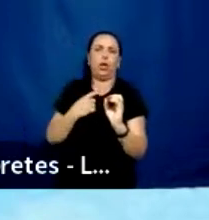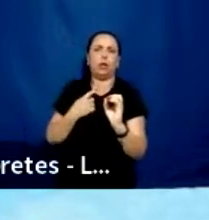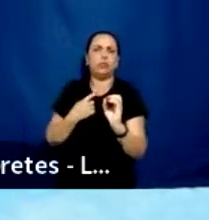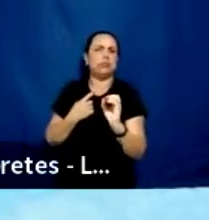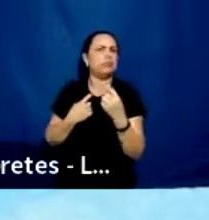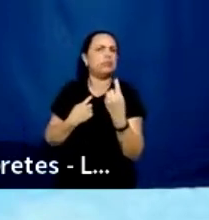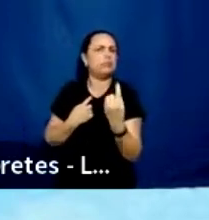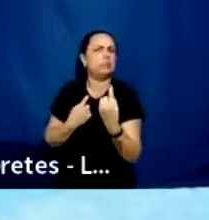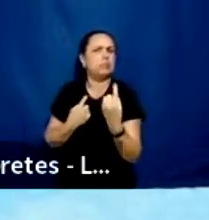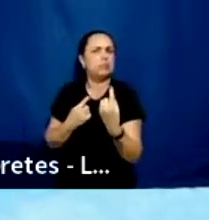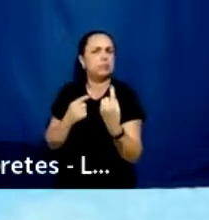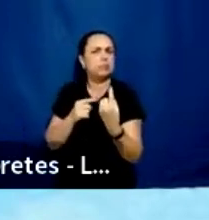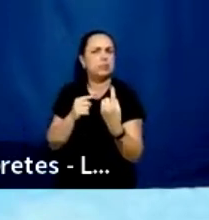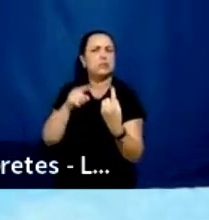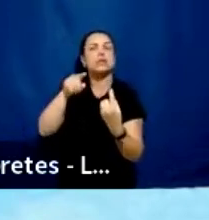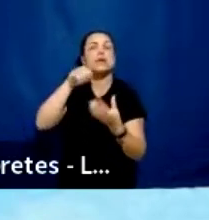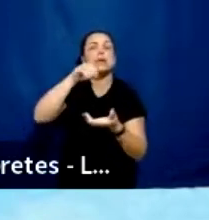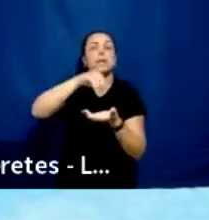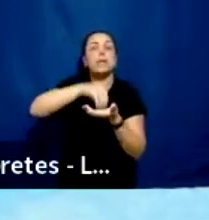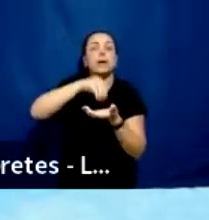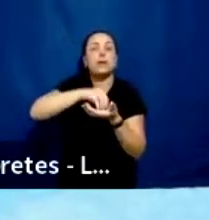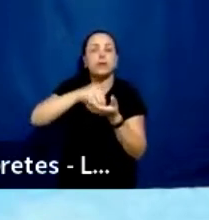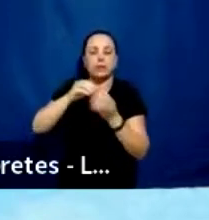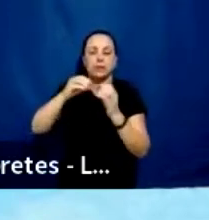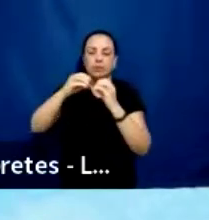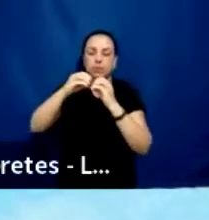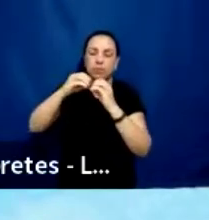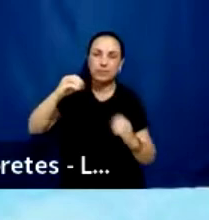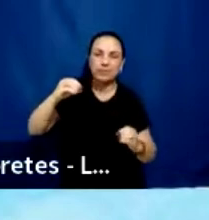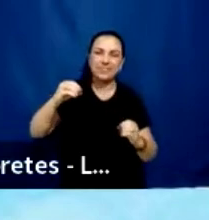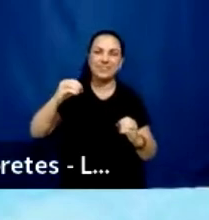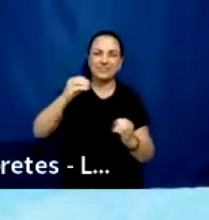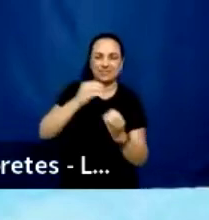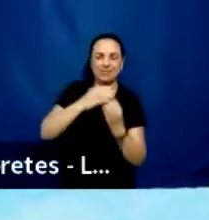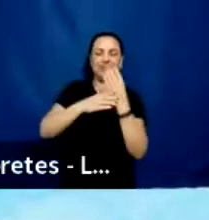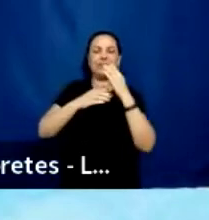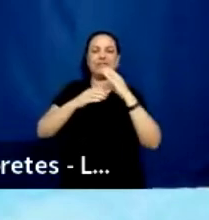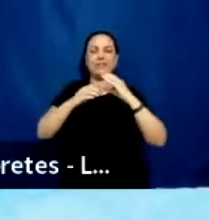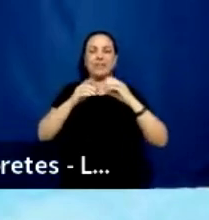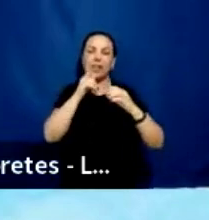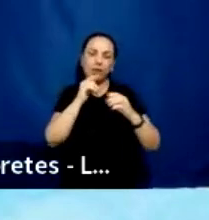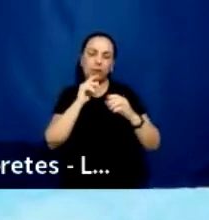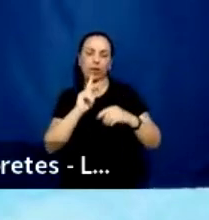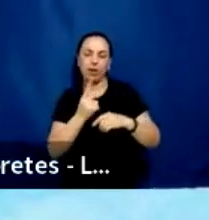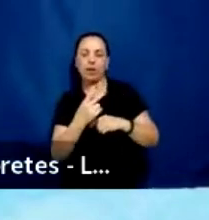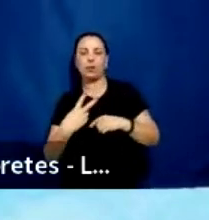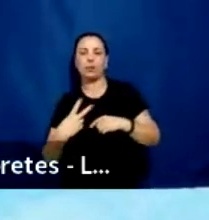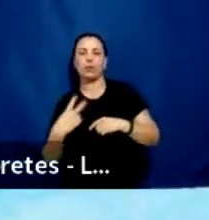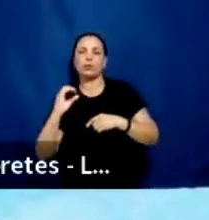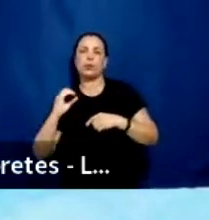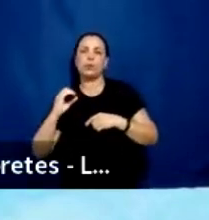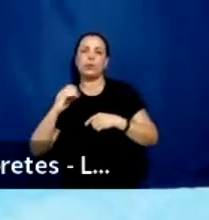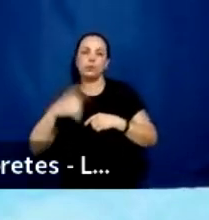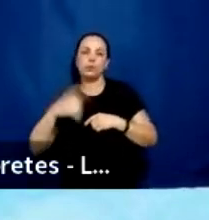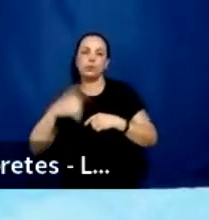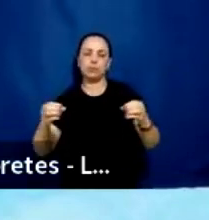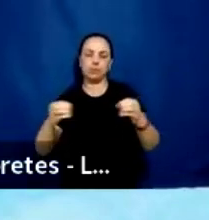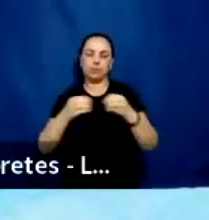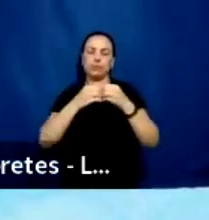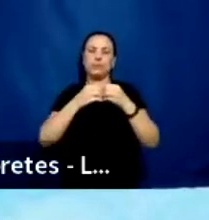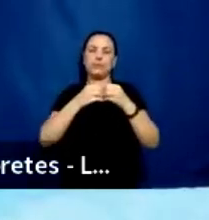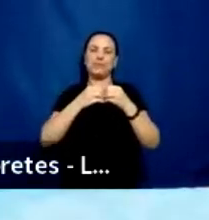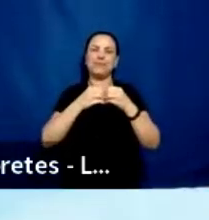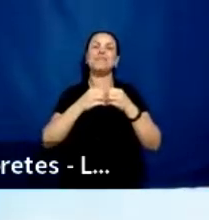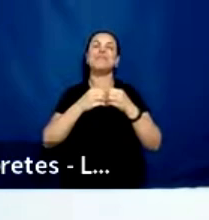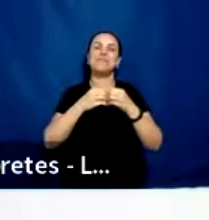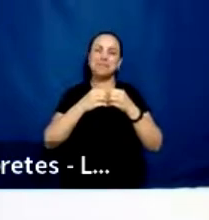nos hidratar mais ainda, vai neutralizar o radical livre e vai melhorar então a nossa